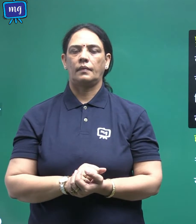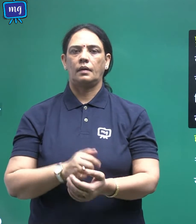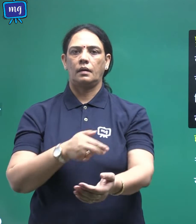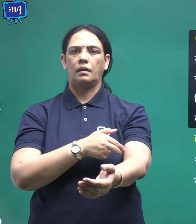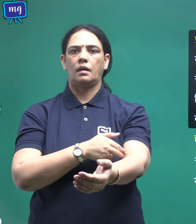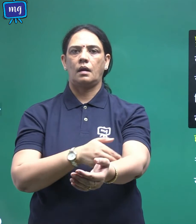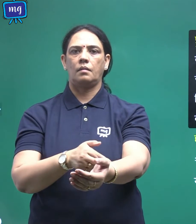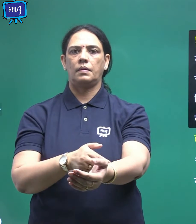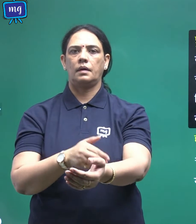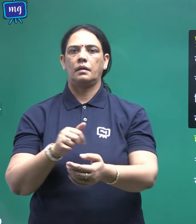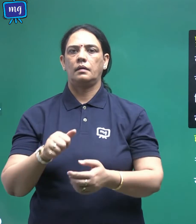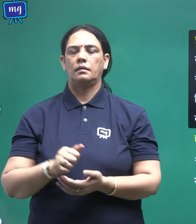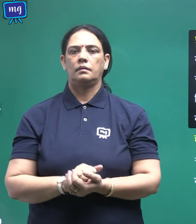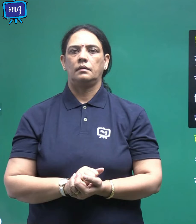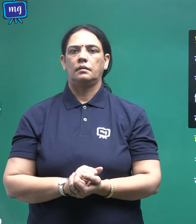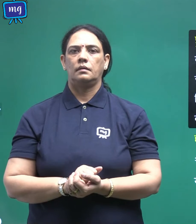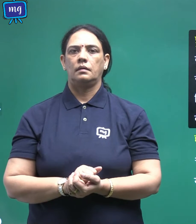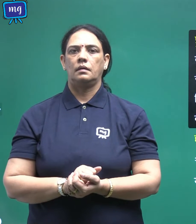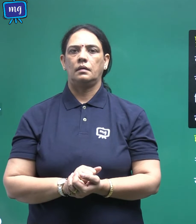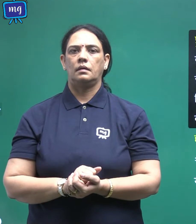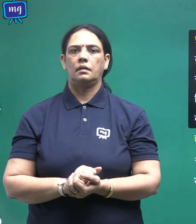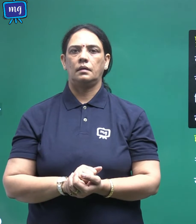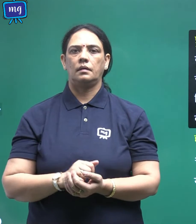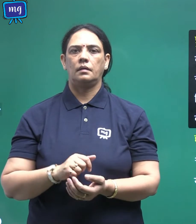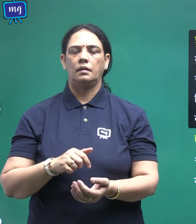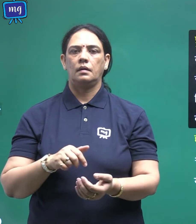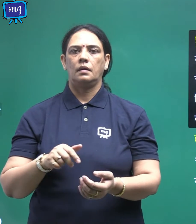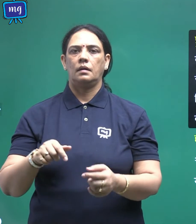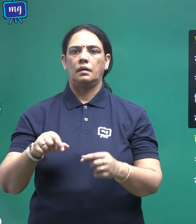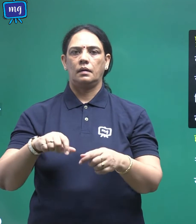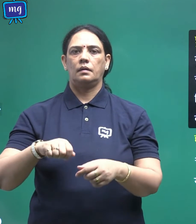घनाभाकार डिब्बे की